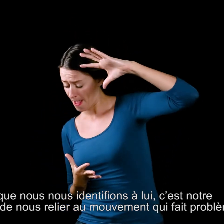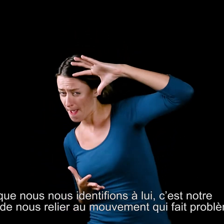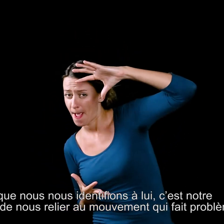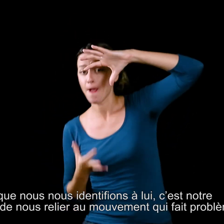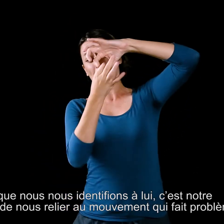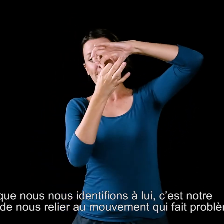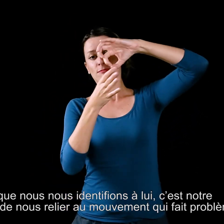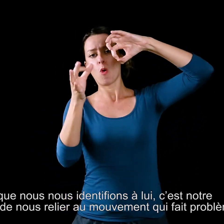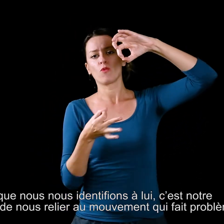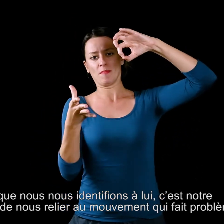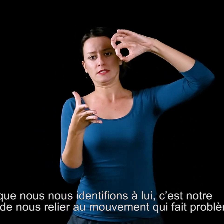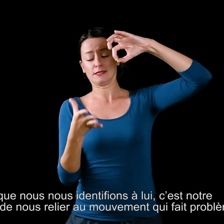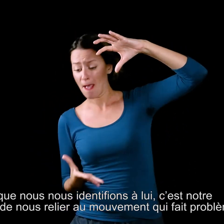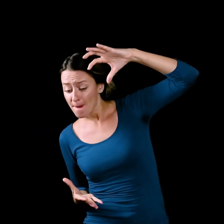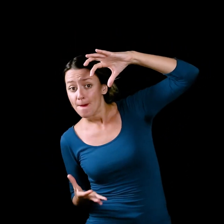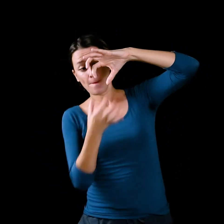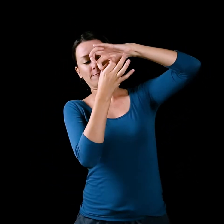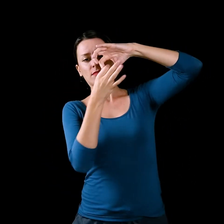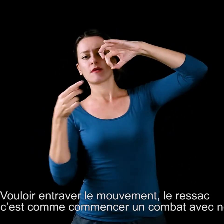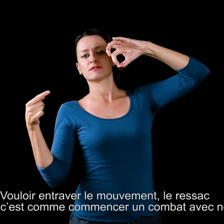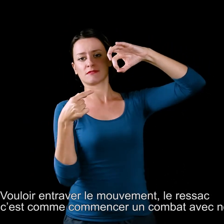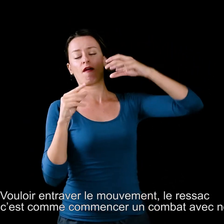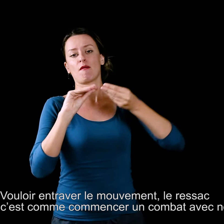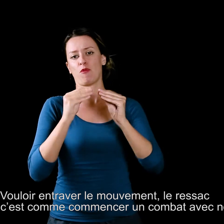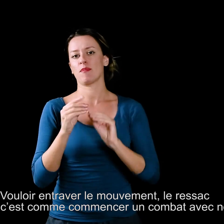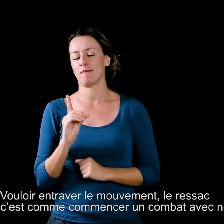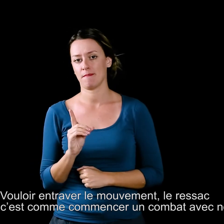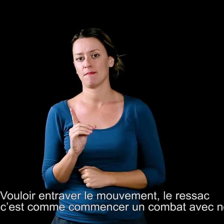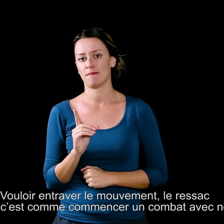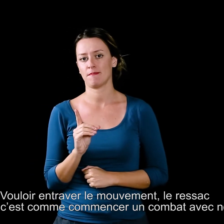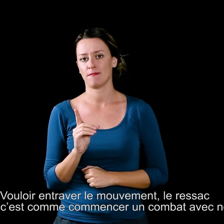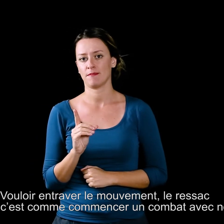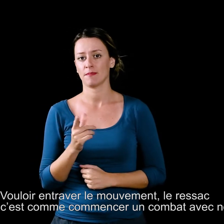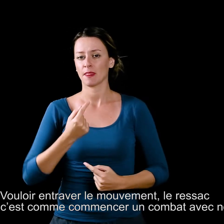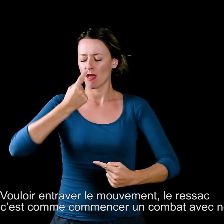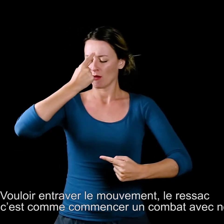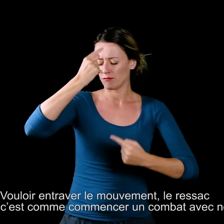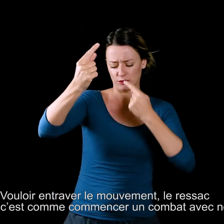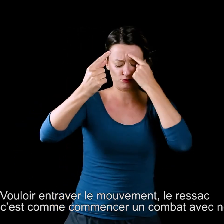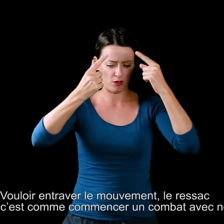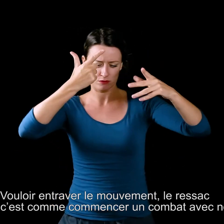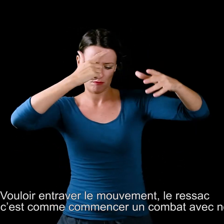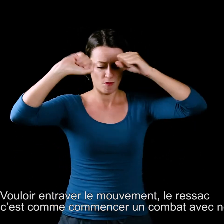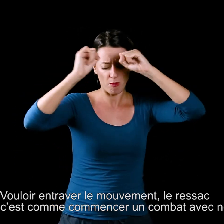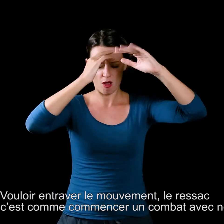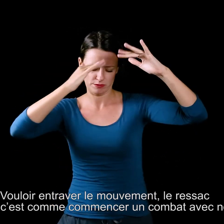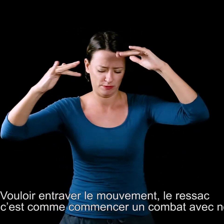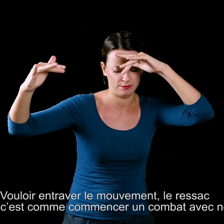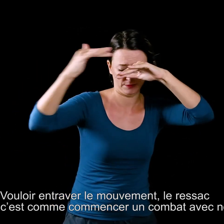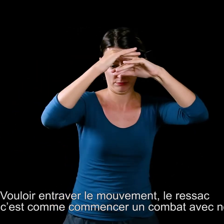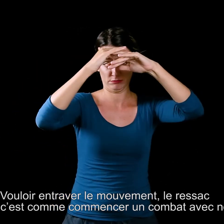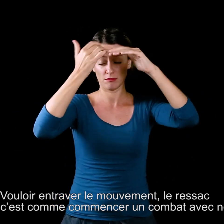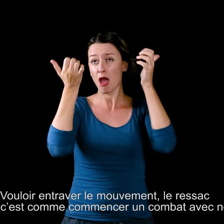de nous relier au mouvement qui fait problème. Vouloir entraver le mouvement, le ressac des pensées, c'est comme